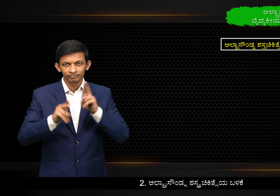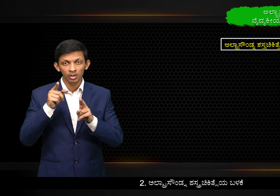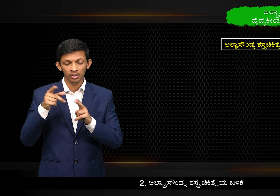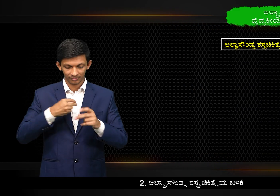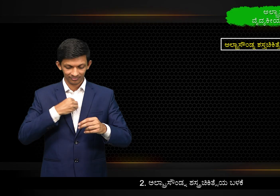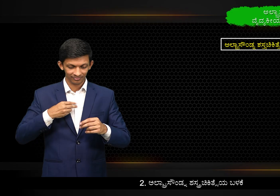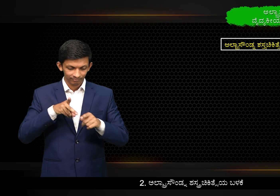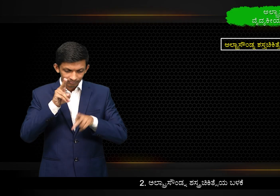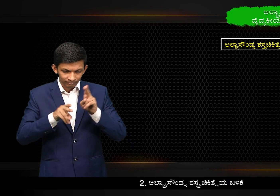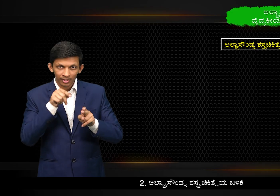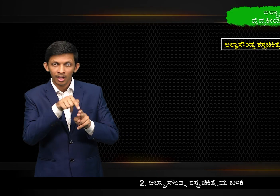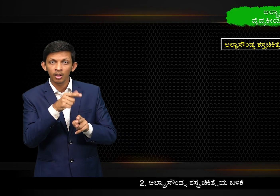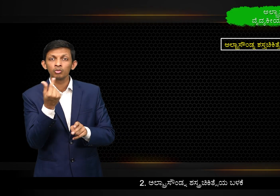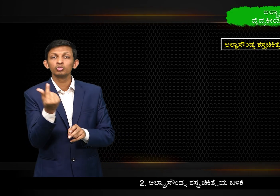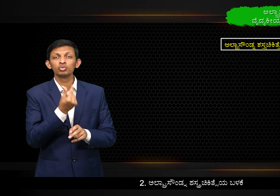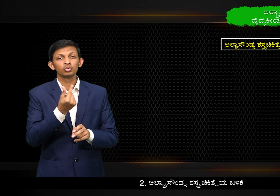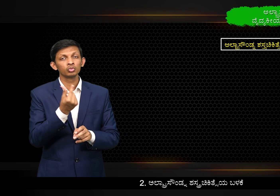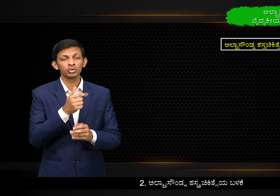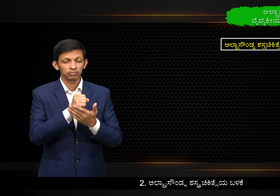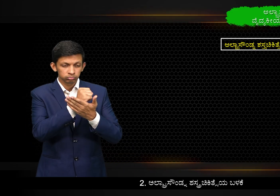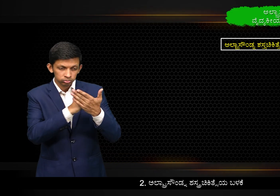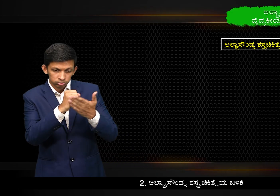ಶಕ್ತಿ ಚಿಕಿತ್ಸೆಯ ಬಳಕೆ.